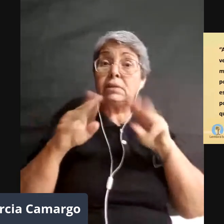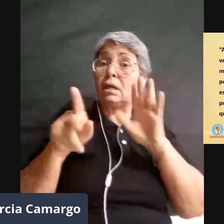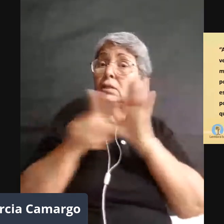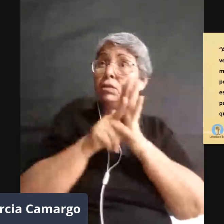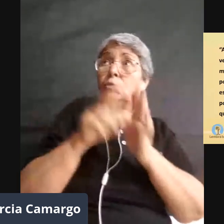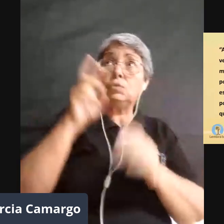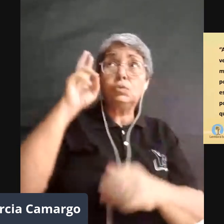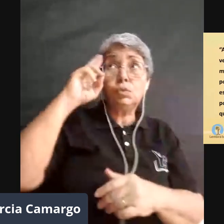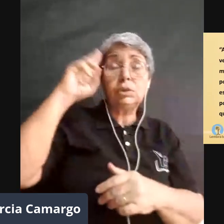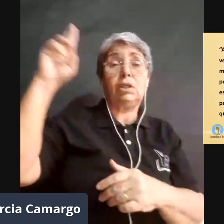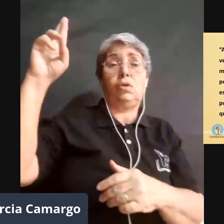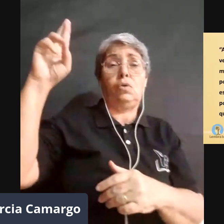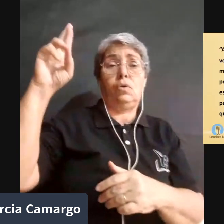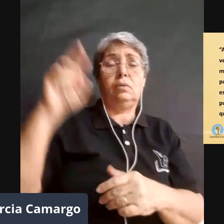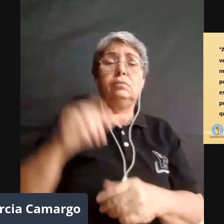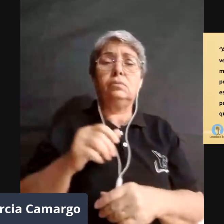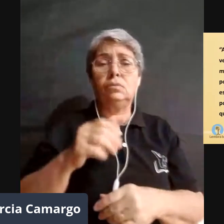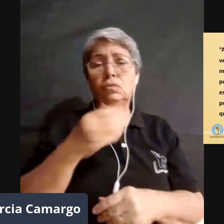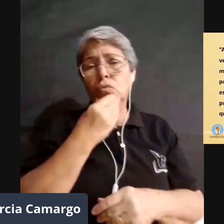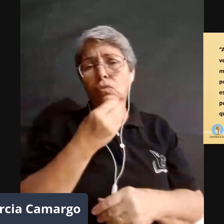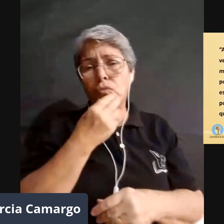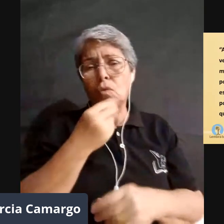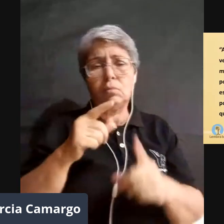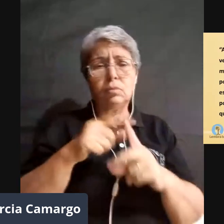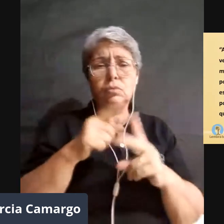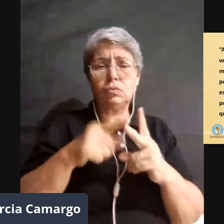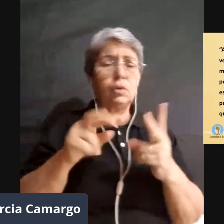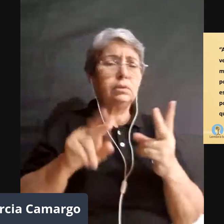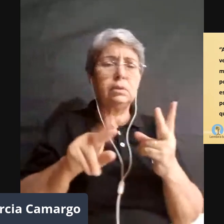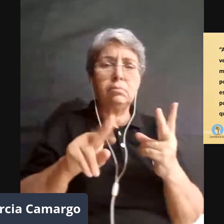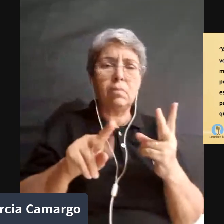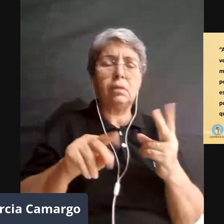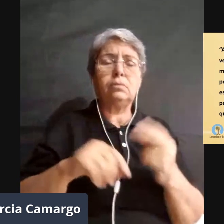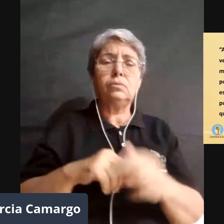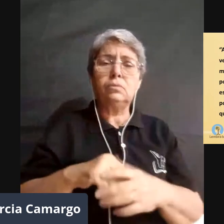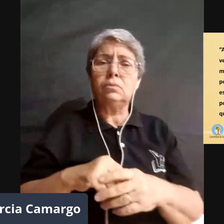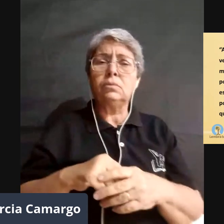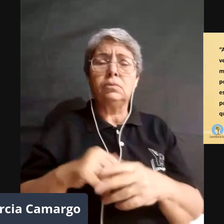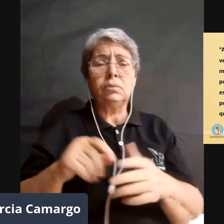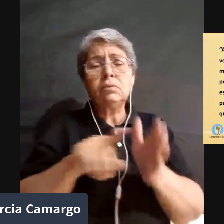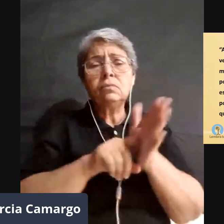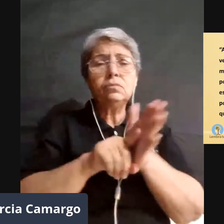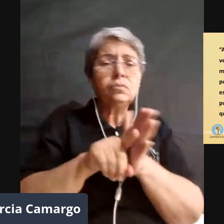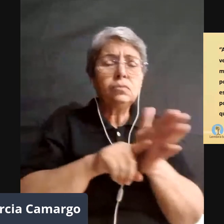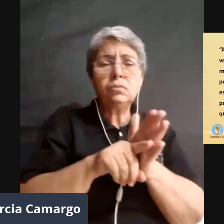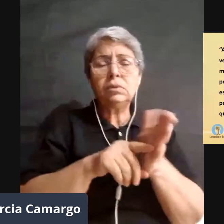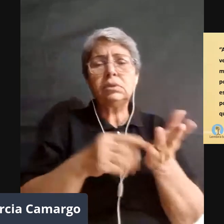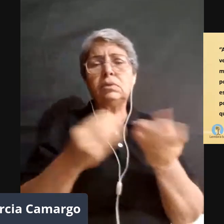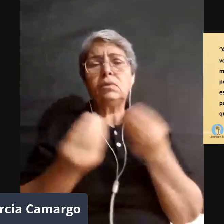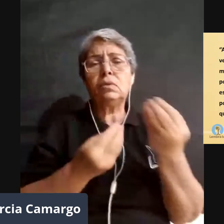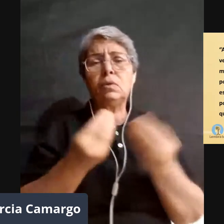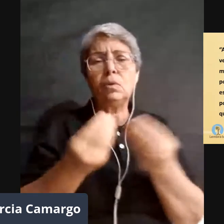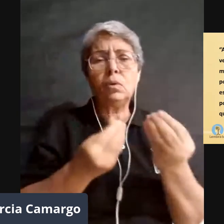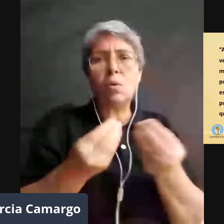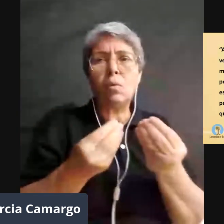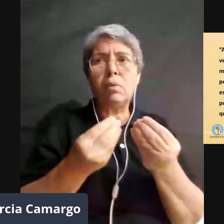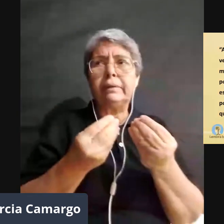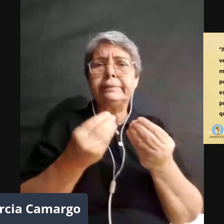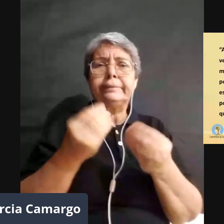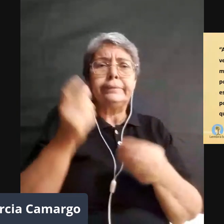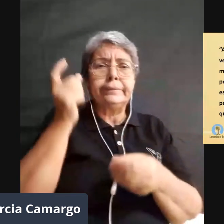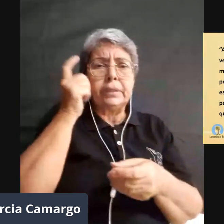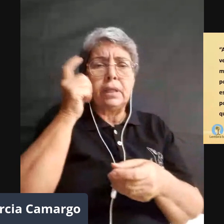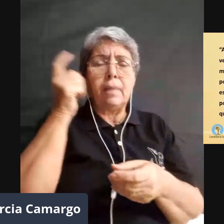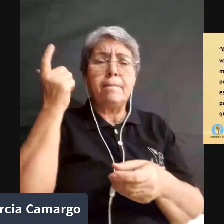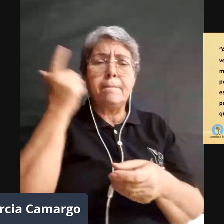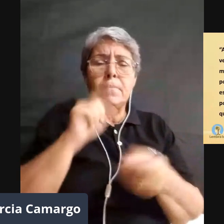irmãos Wagner e Jones. Ao estimular essa oposição, Satanás conseguiu afastar de nosso povo, em grande